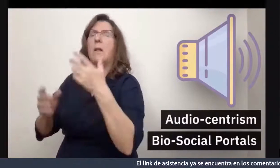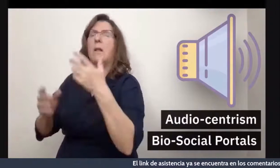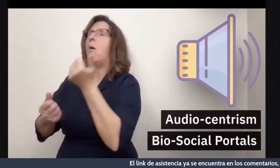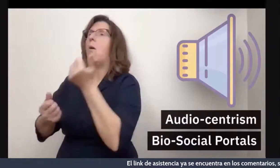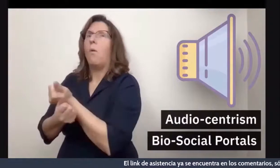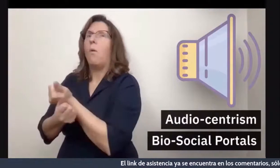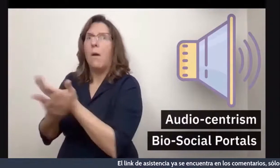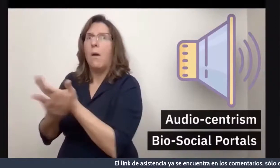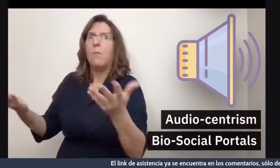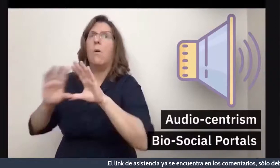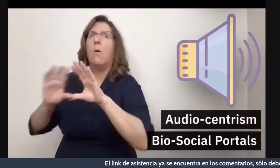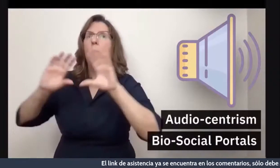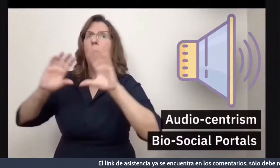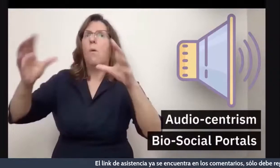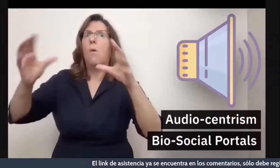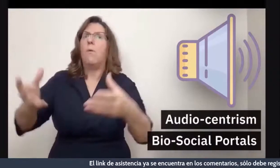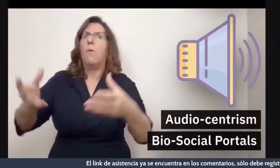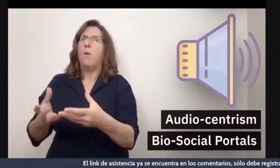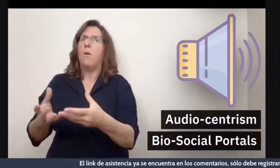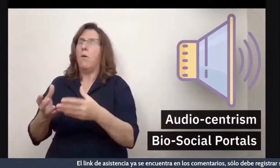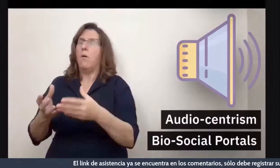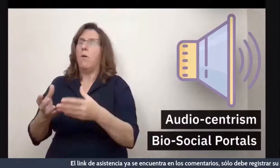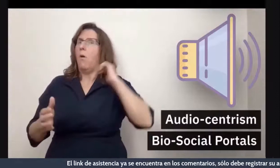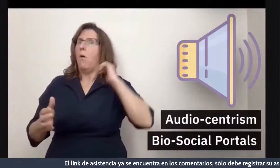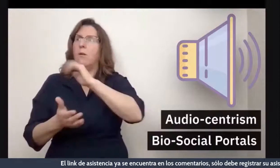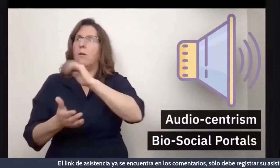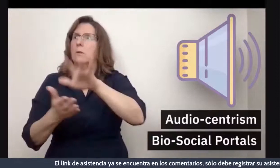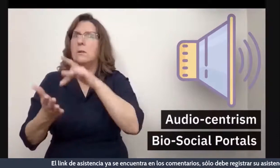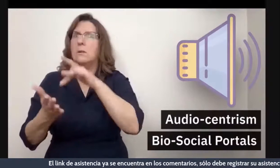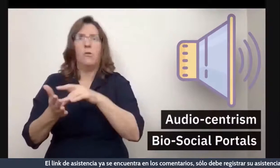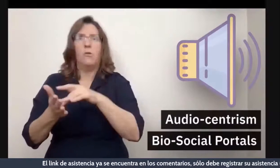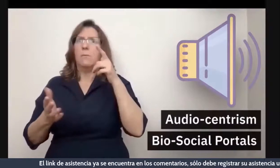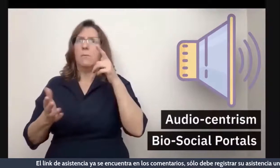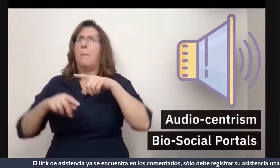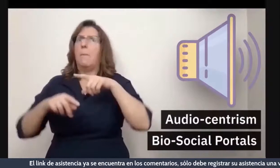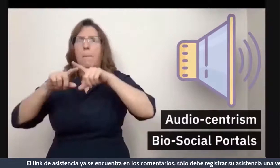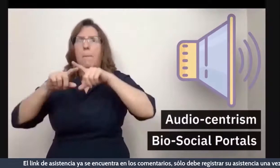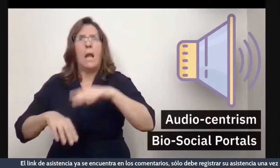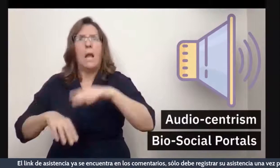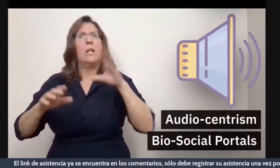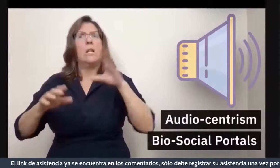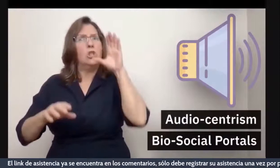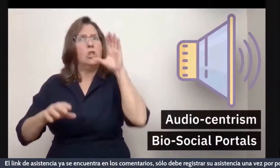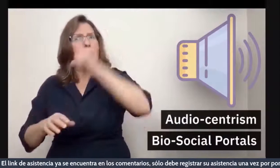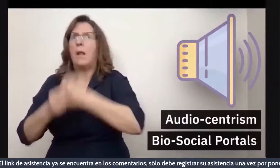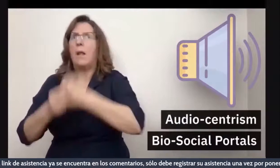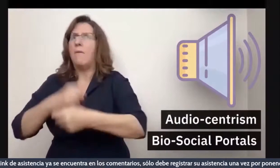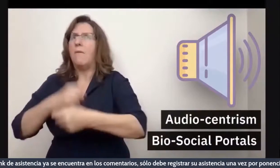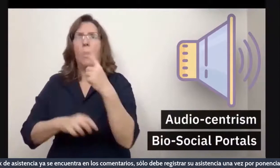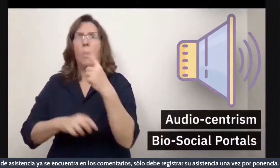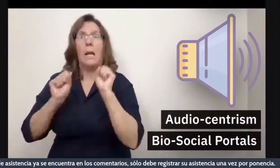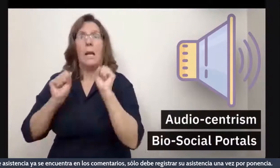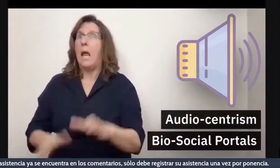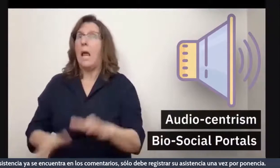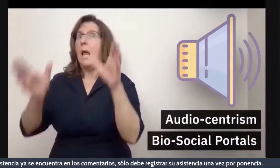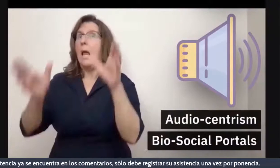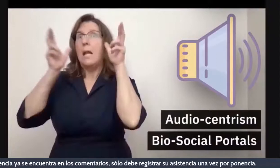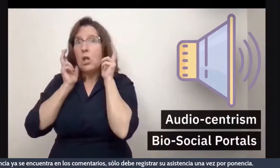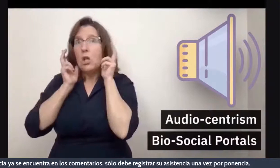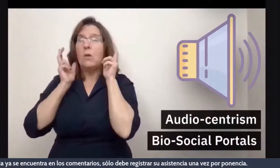todo el mundo se centra en el audio. El mundo asume que todo el mundo puede escuchar.